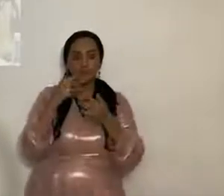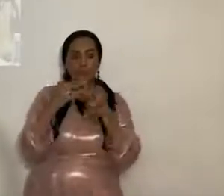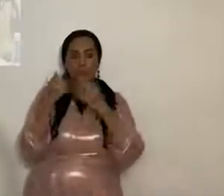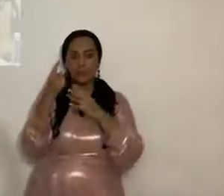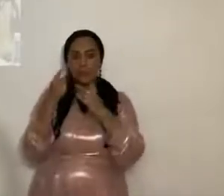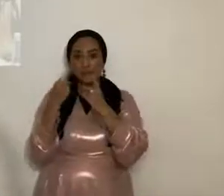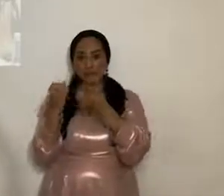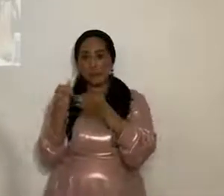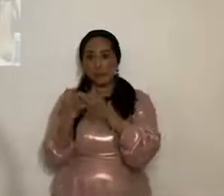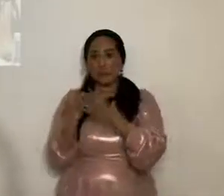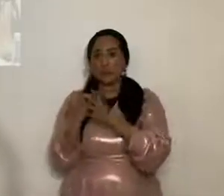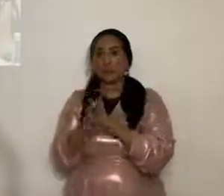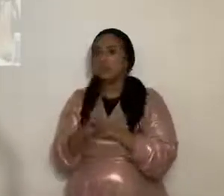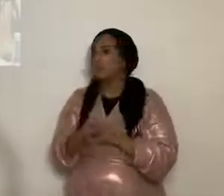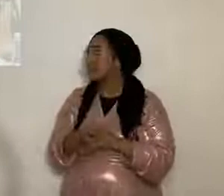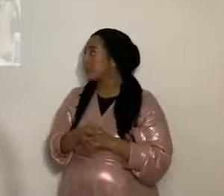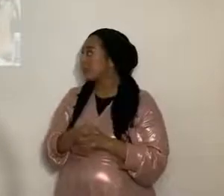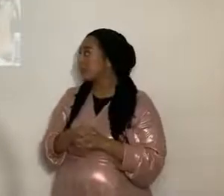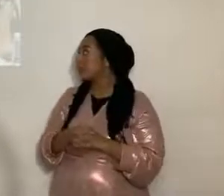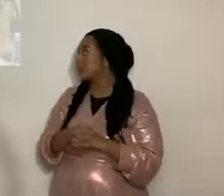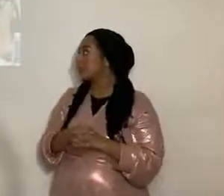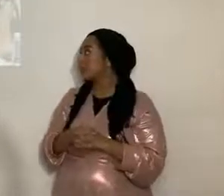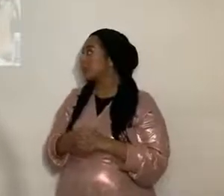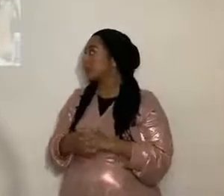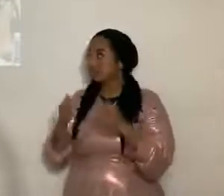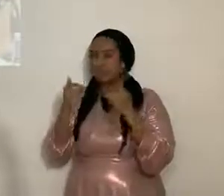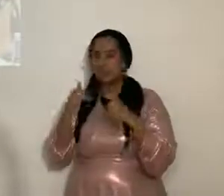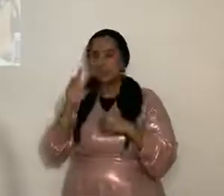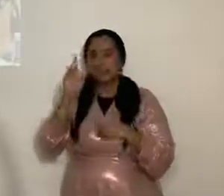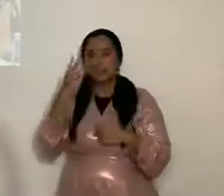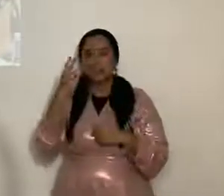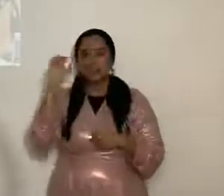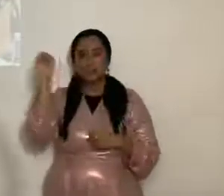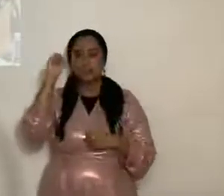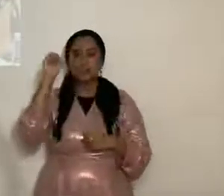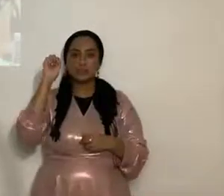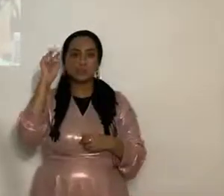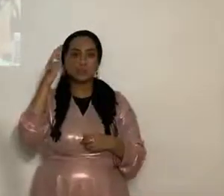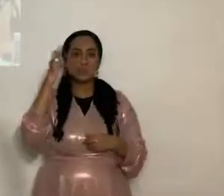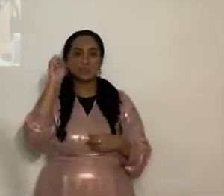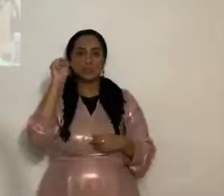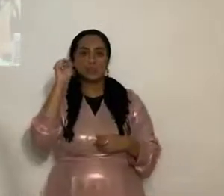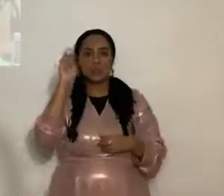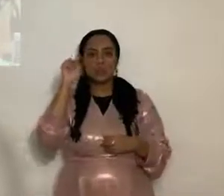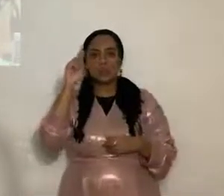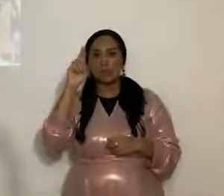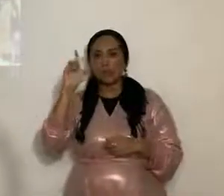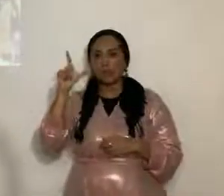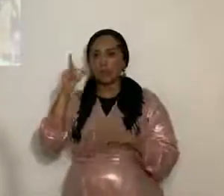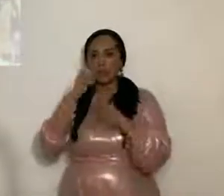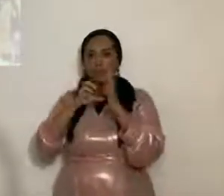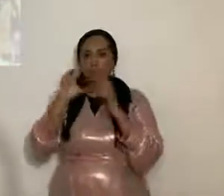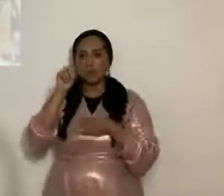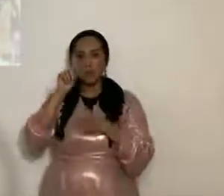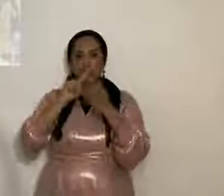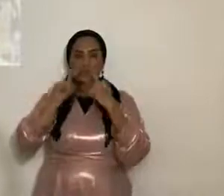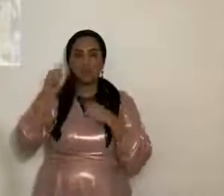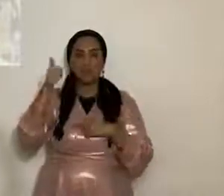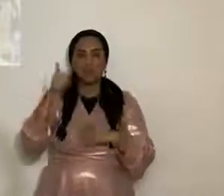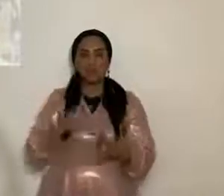que quiso hacer las cosas por quedar bien. Vamos a 2 de Samuel, versos 1 al 10. 2 de